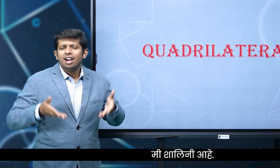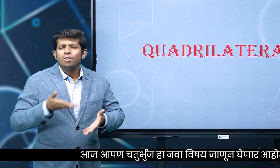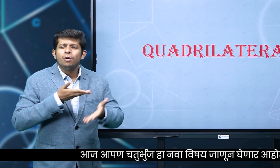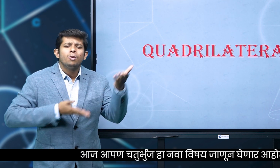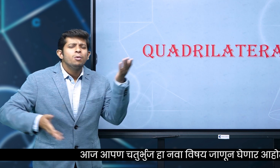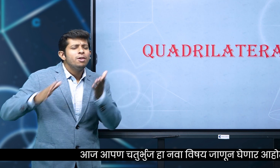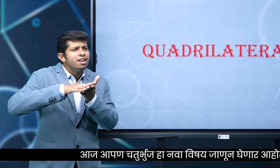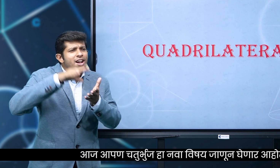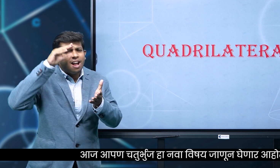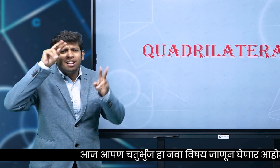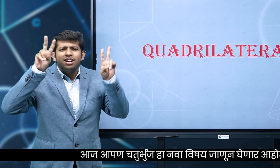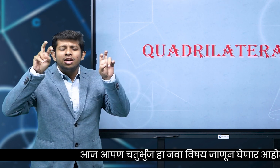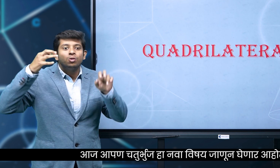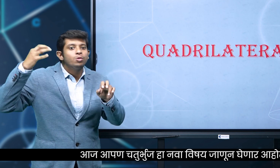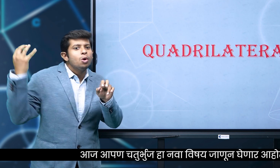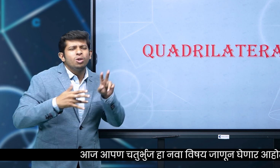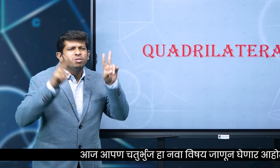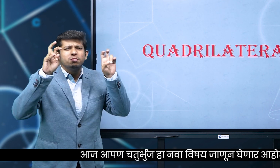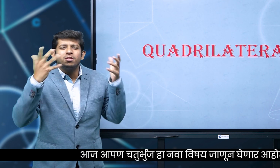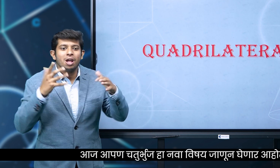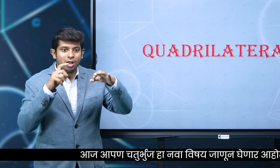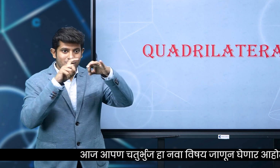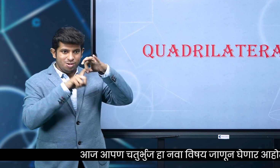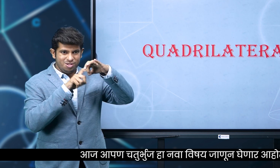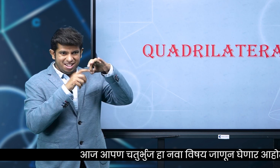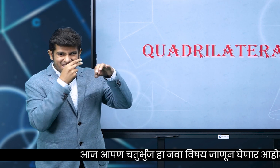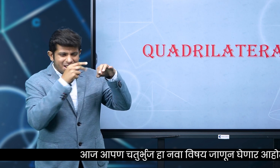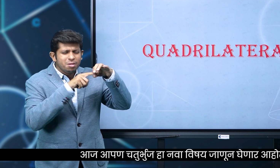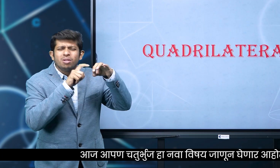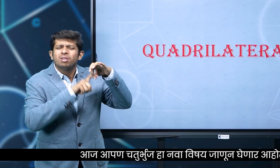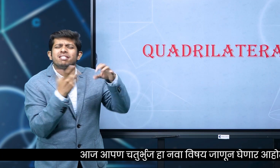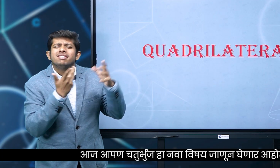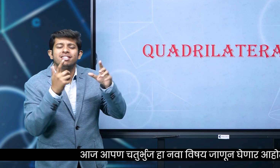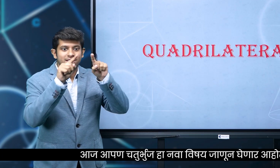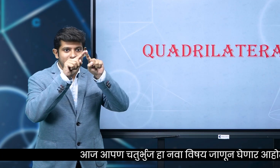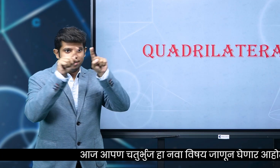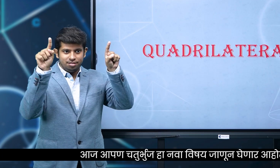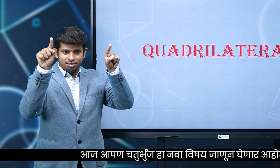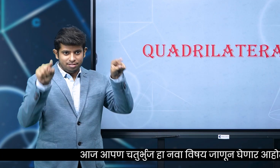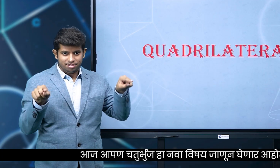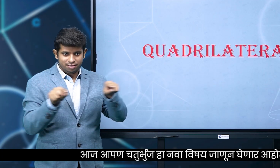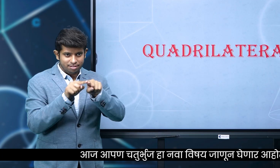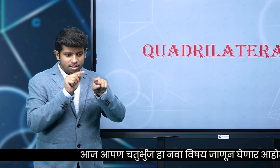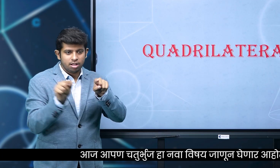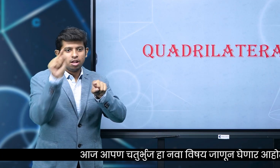आज आपण चतुर्भुज हा नवा विषय जाणून घेणार आहोत.